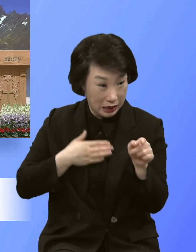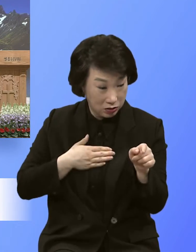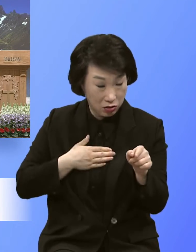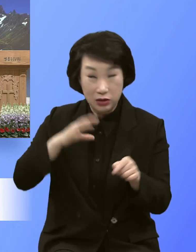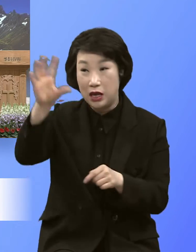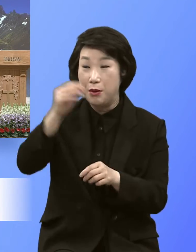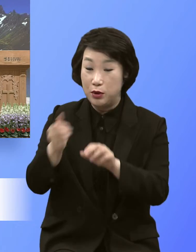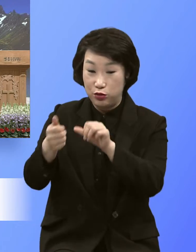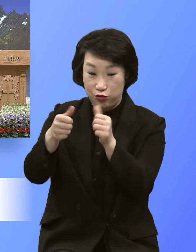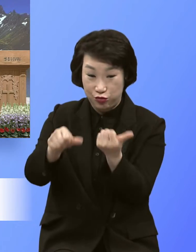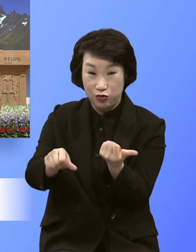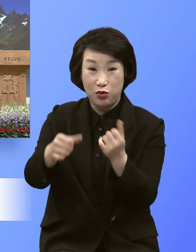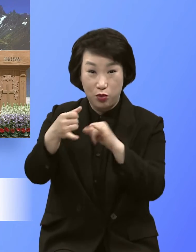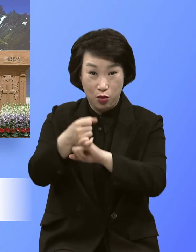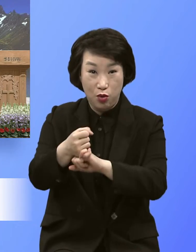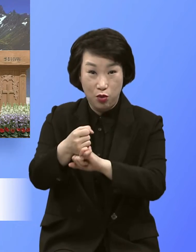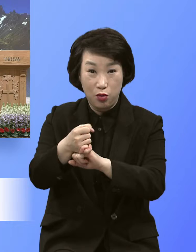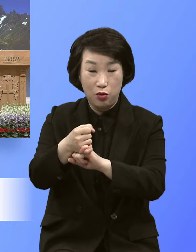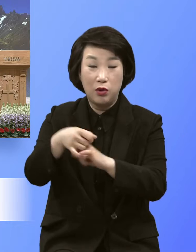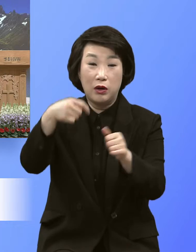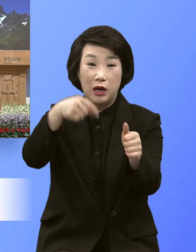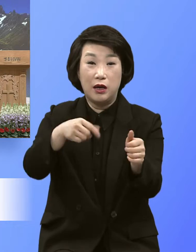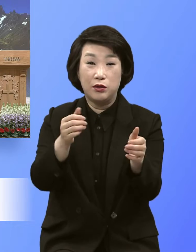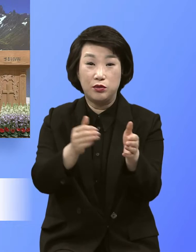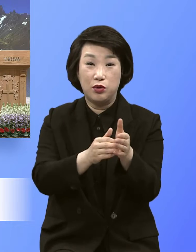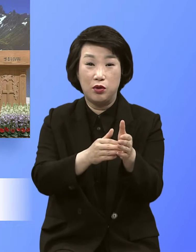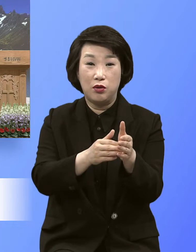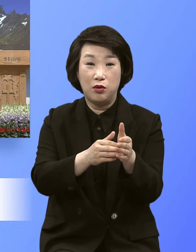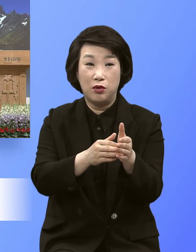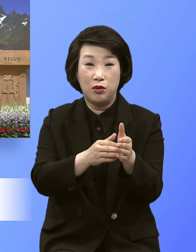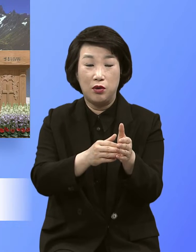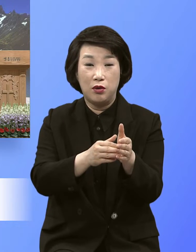먹으면 정령 죽으리라.